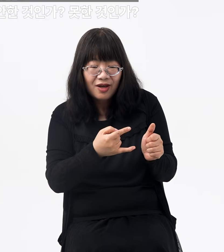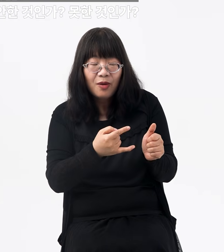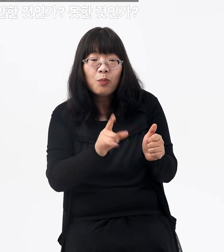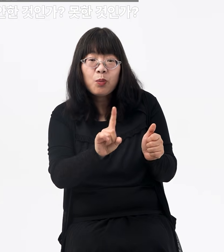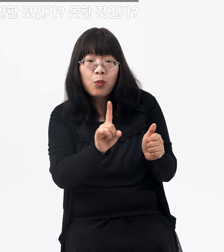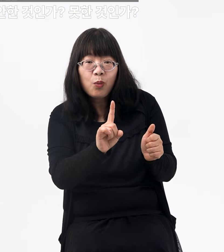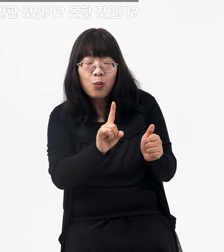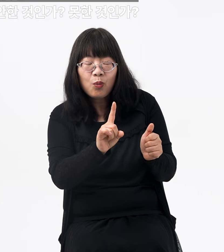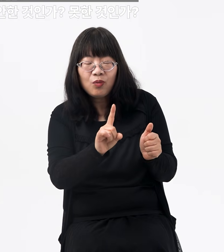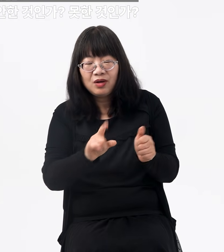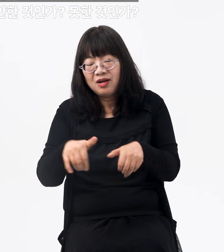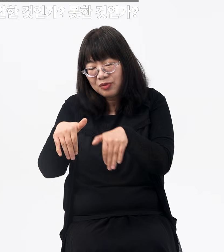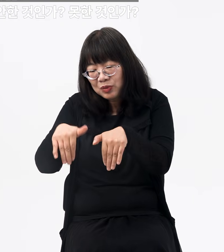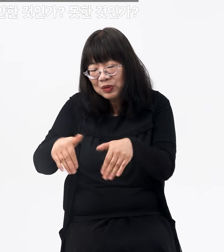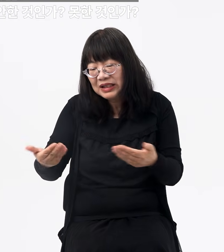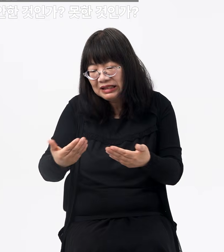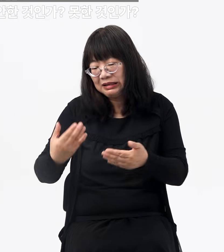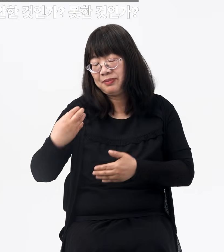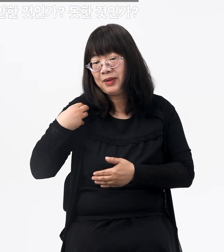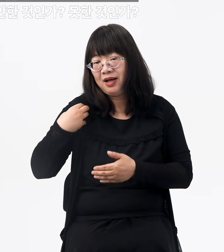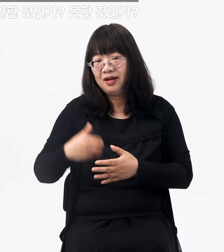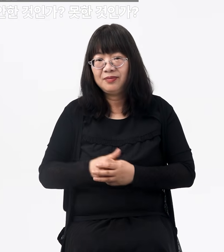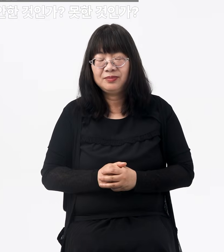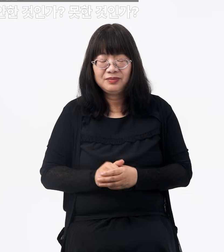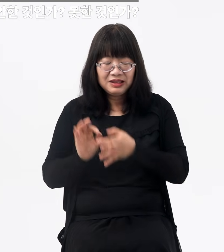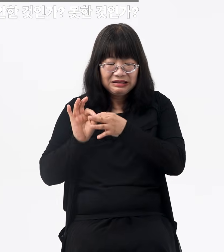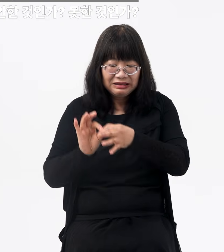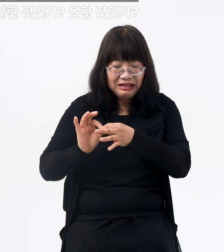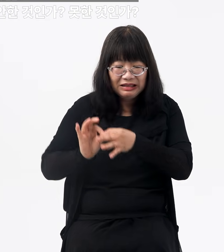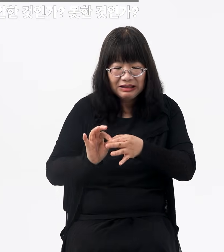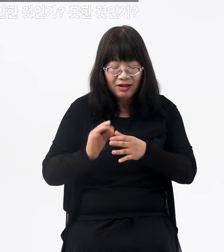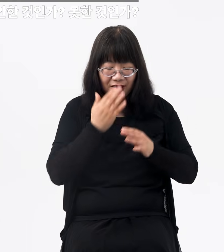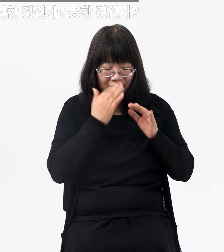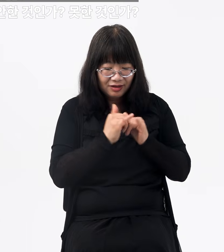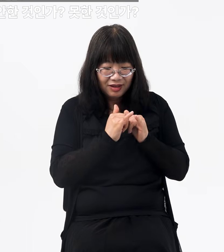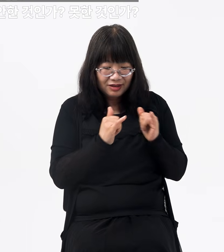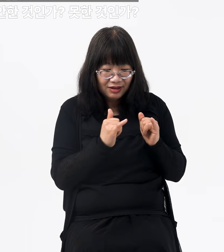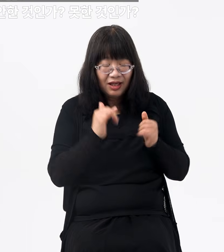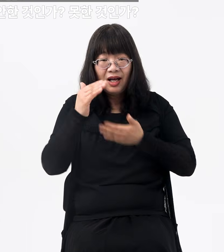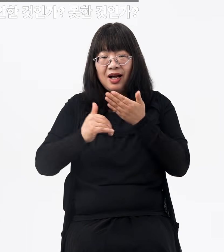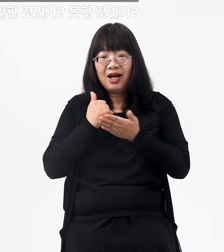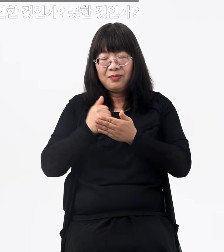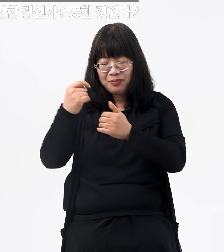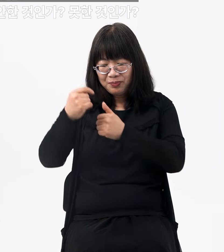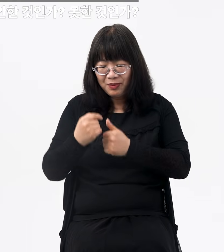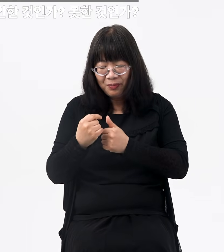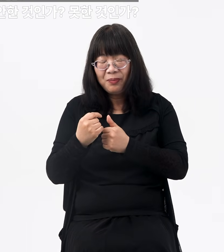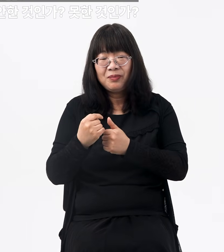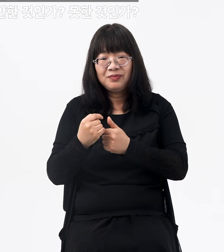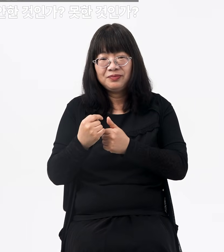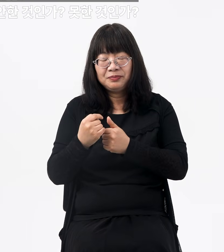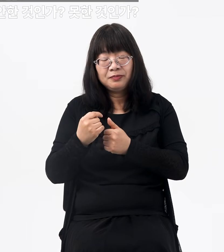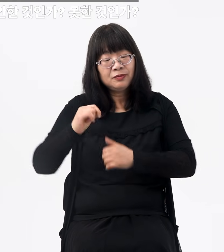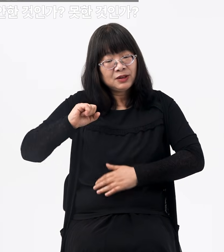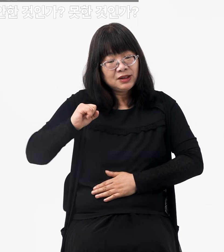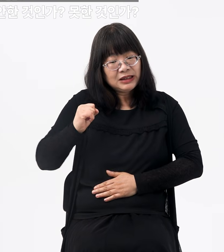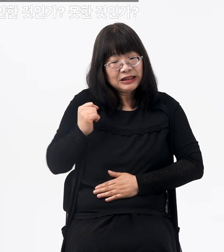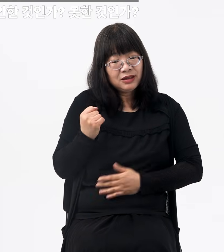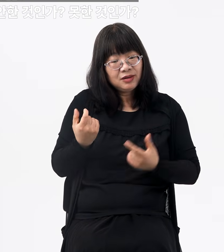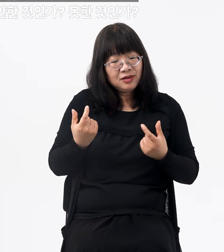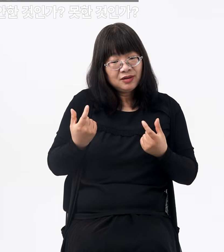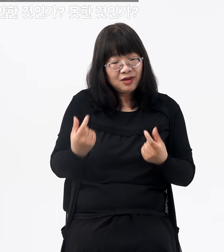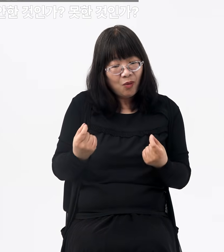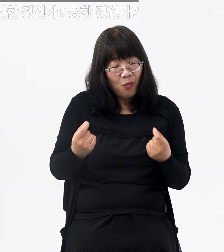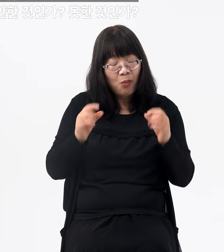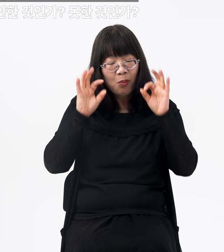했어요? 노역하였더라. 계속 이스라엘 백성들은 하나님의 명령을 지키는 듯